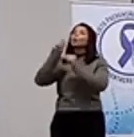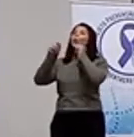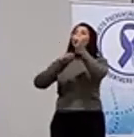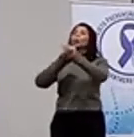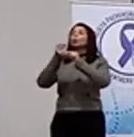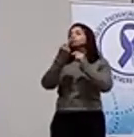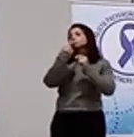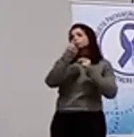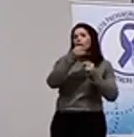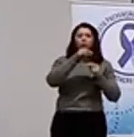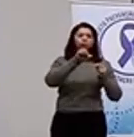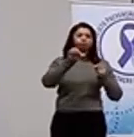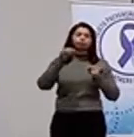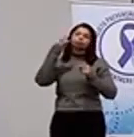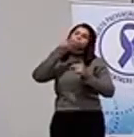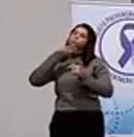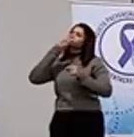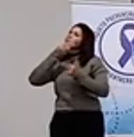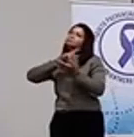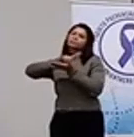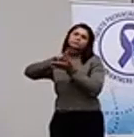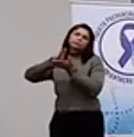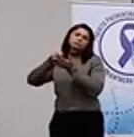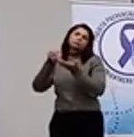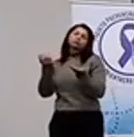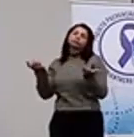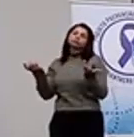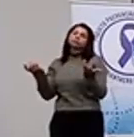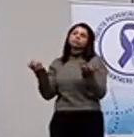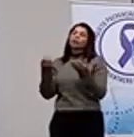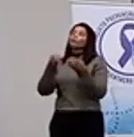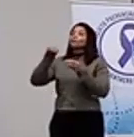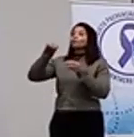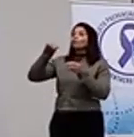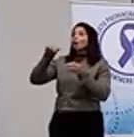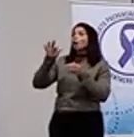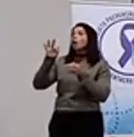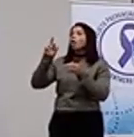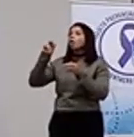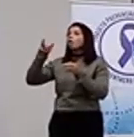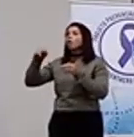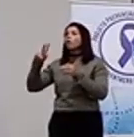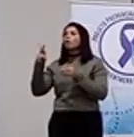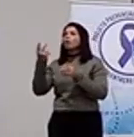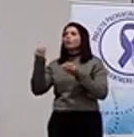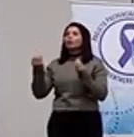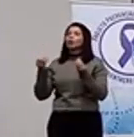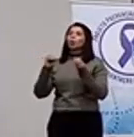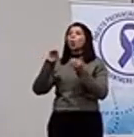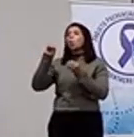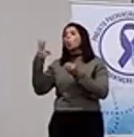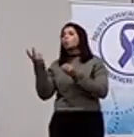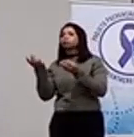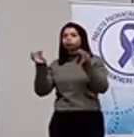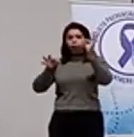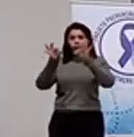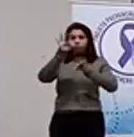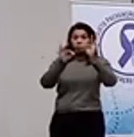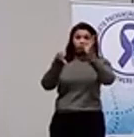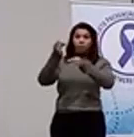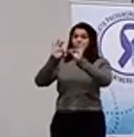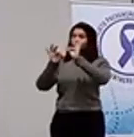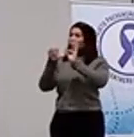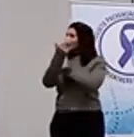feita de açúcar, um comprimido que tem uma de farinha, por exemplo. Então, são substâncias que, na realidade, elas, assim, não teriam